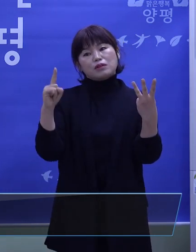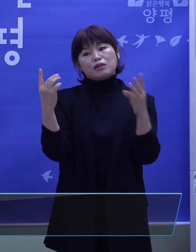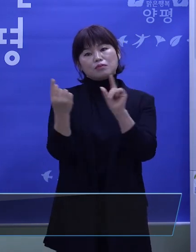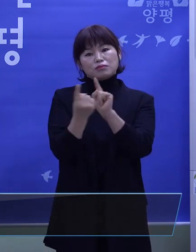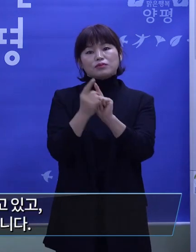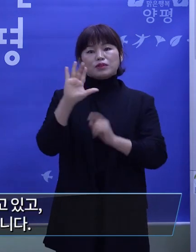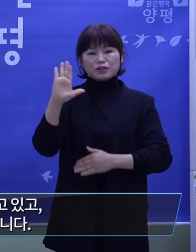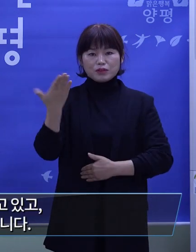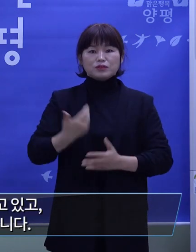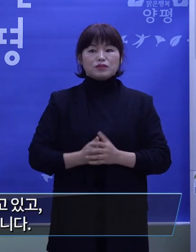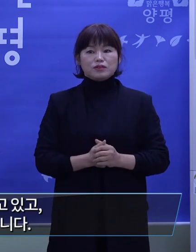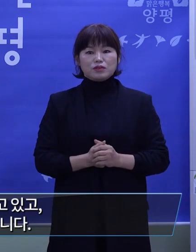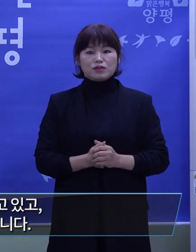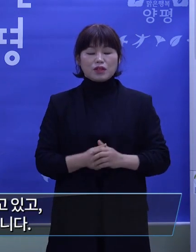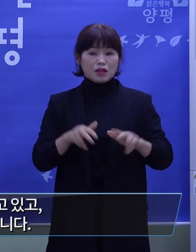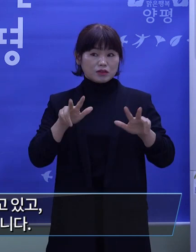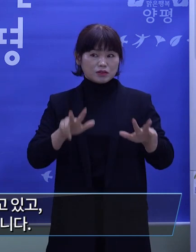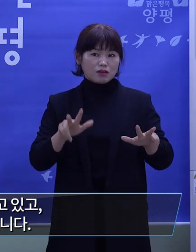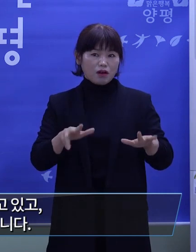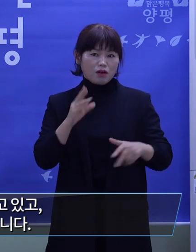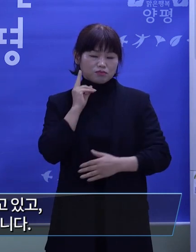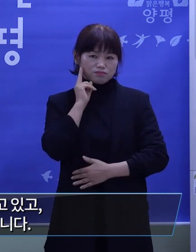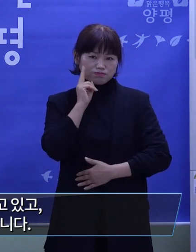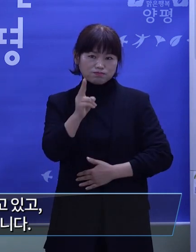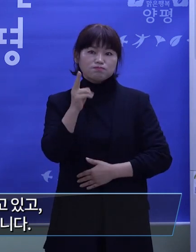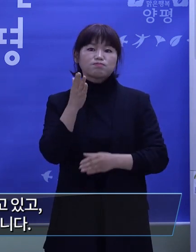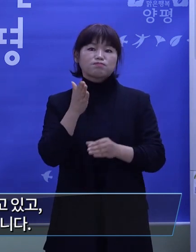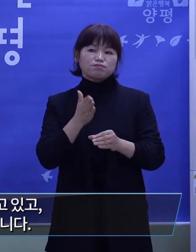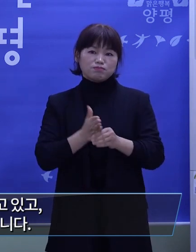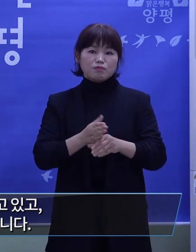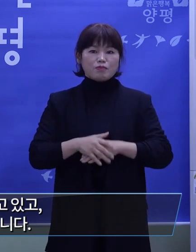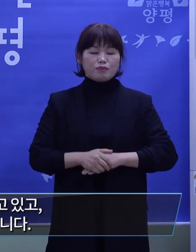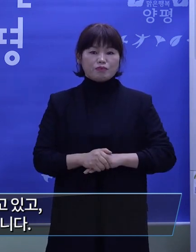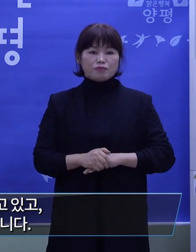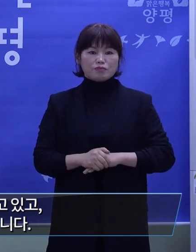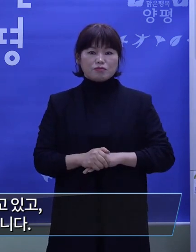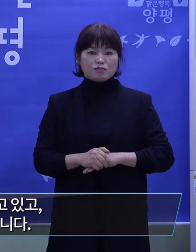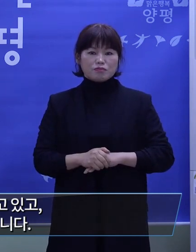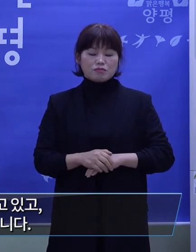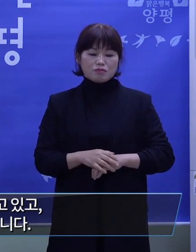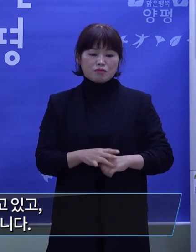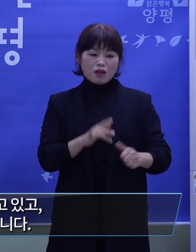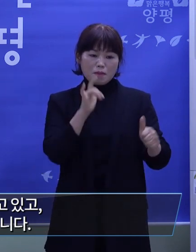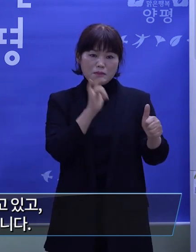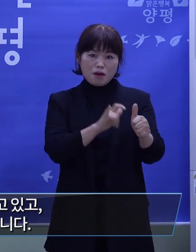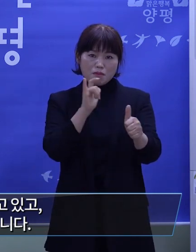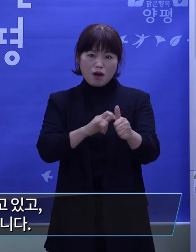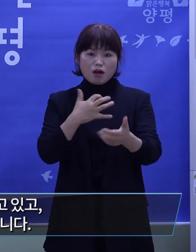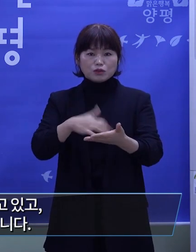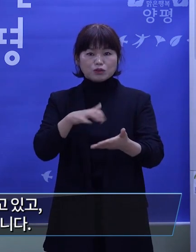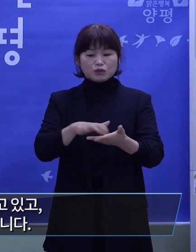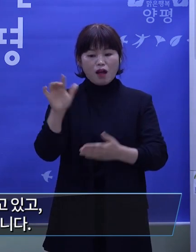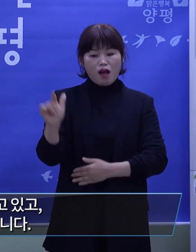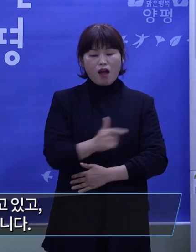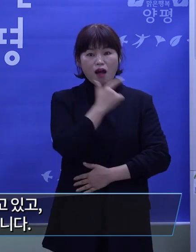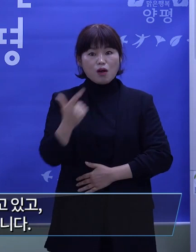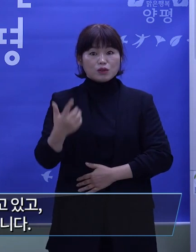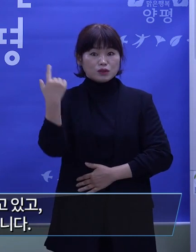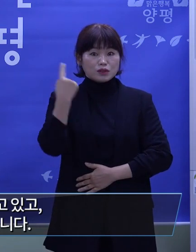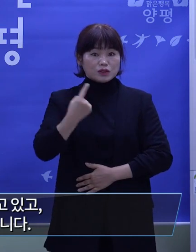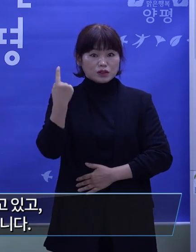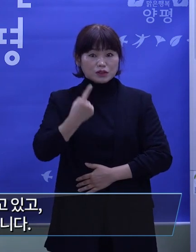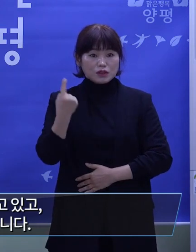악화되고 있습니다. 확진자 수가 하루 1,000명을 넘나들면서